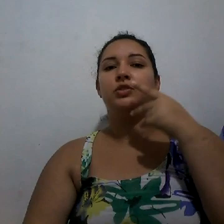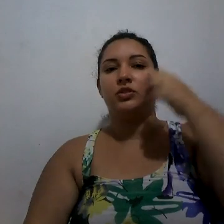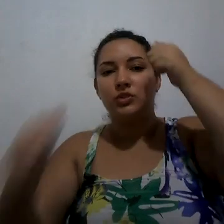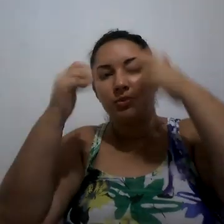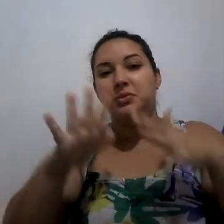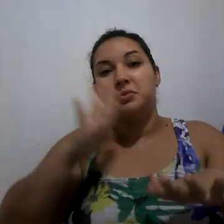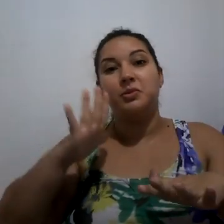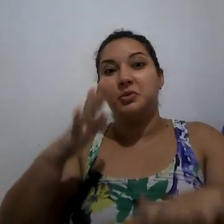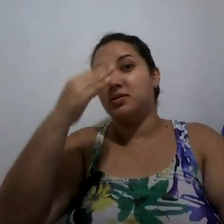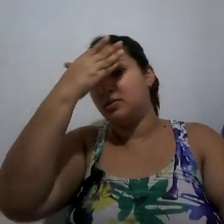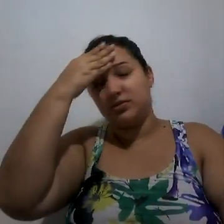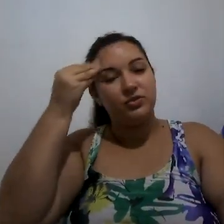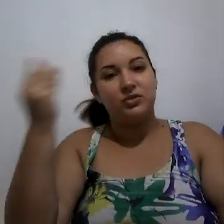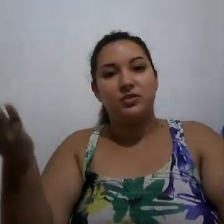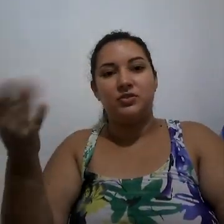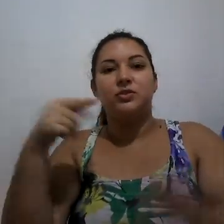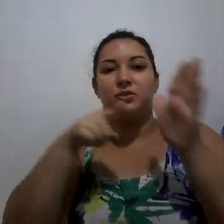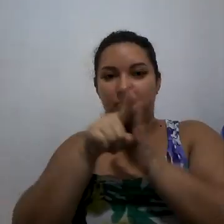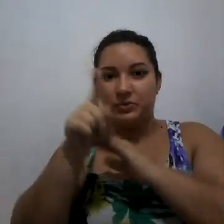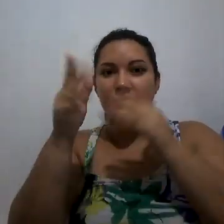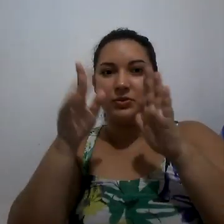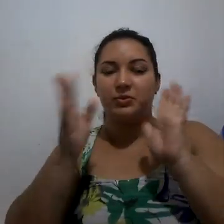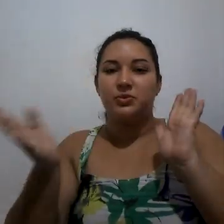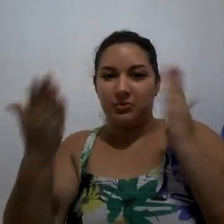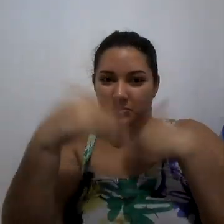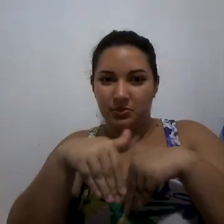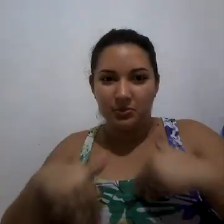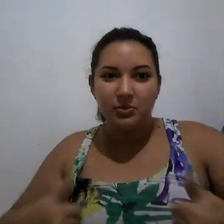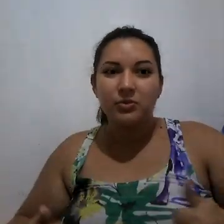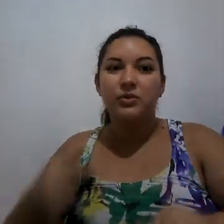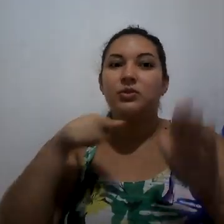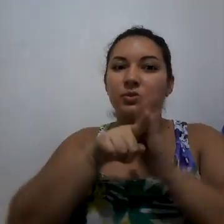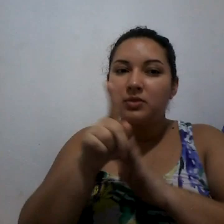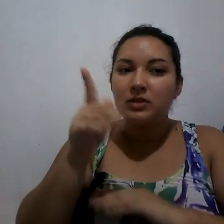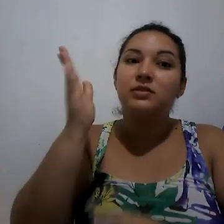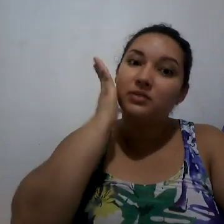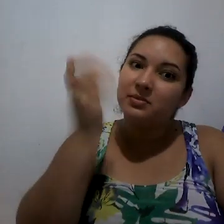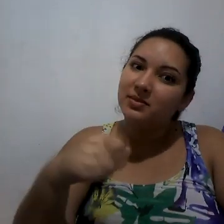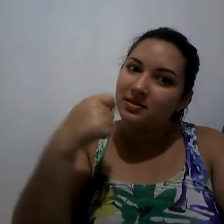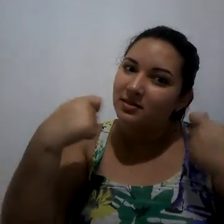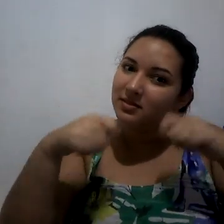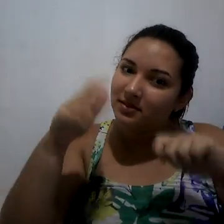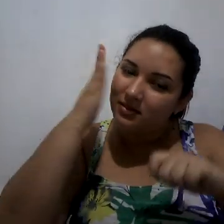confunde. Aí na prova, quando eu perguntar o que é análise qualitativa, aí vocês vão trocar, porque eu sei que vocês fazem isso.